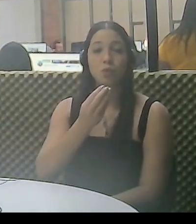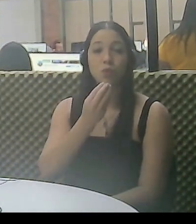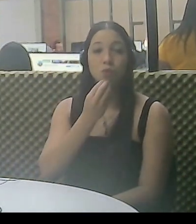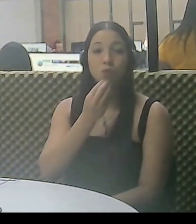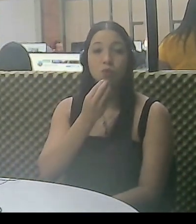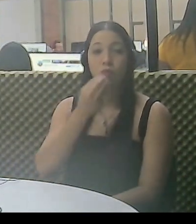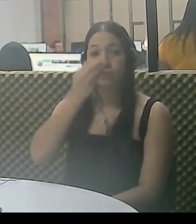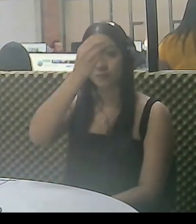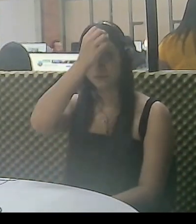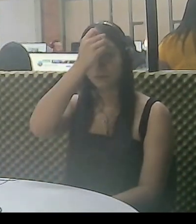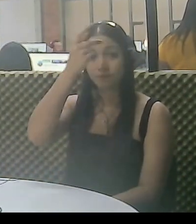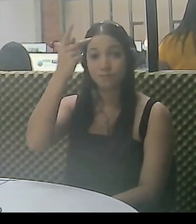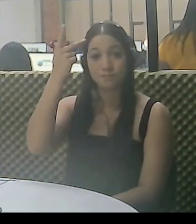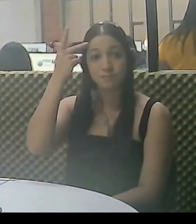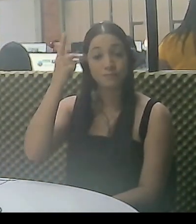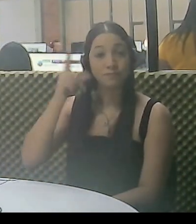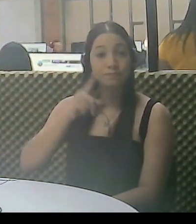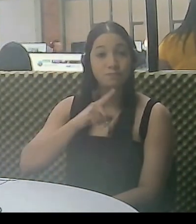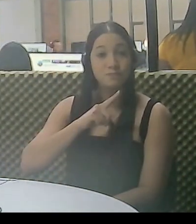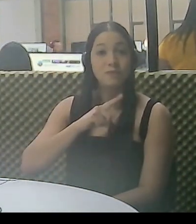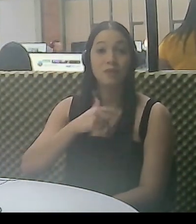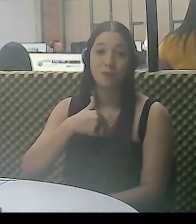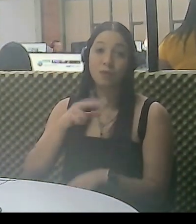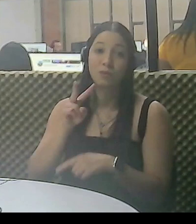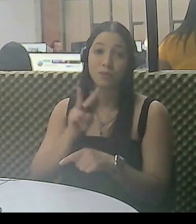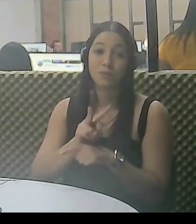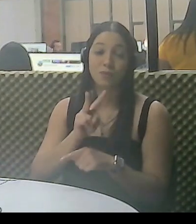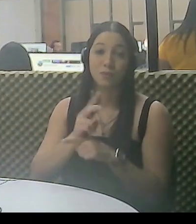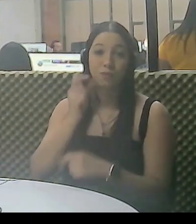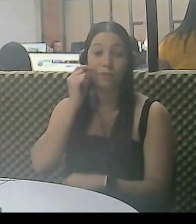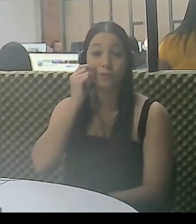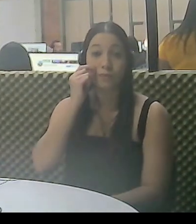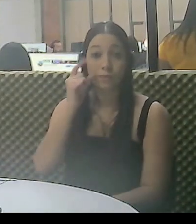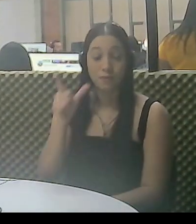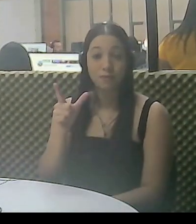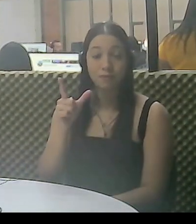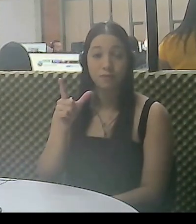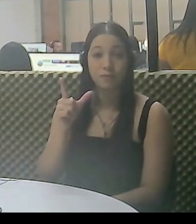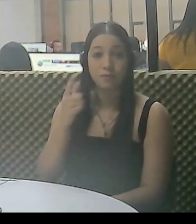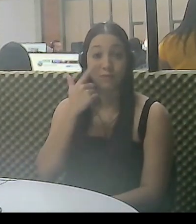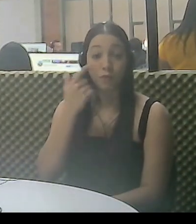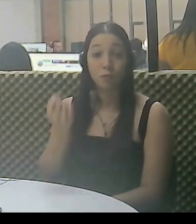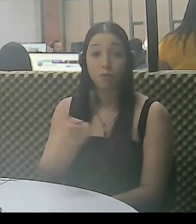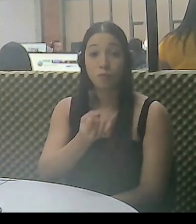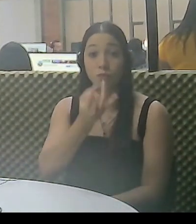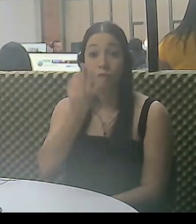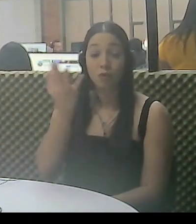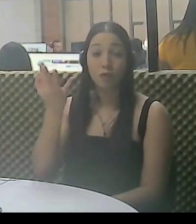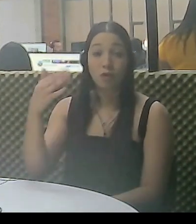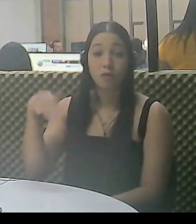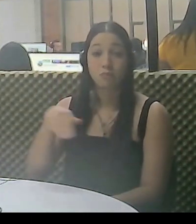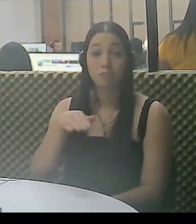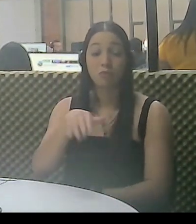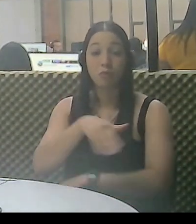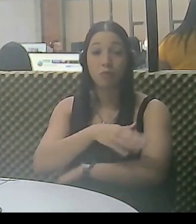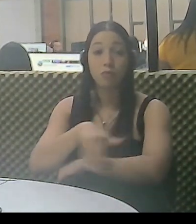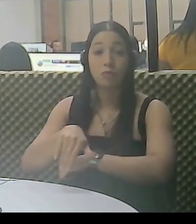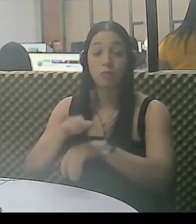que a prefeitura vem trazendo. Eu sou mãe de gato, então a gente vê muito gatinho por aí, solto na